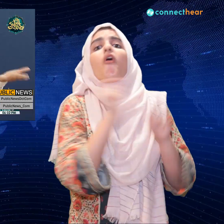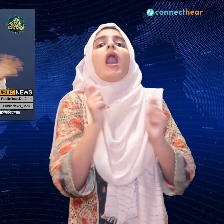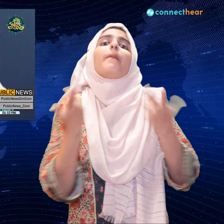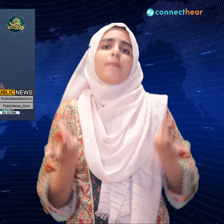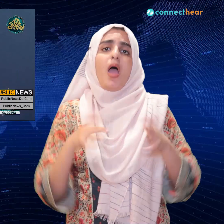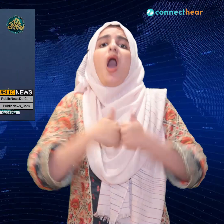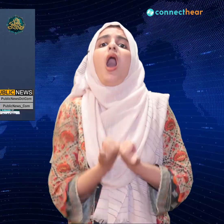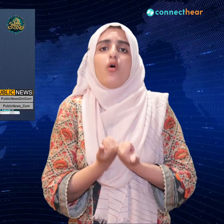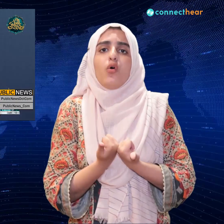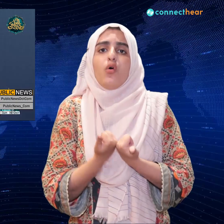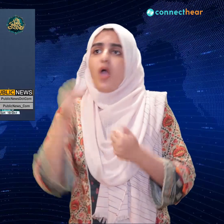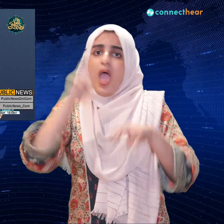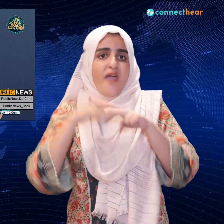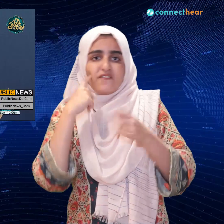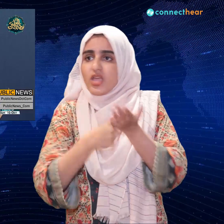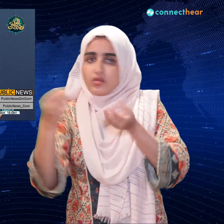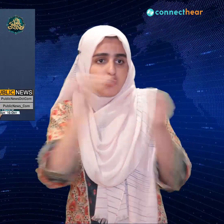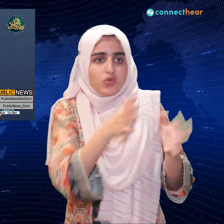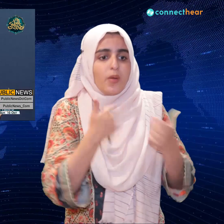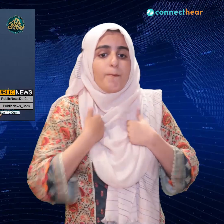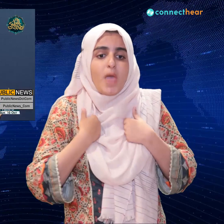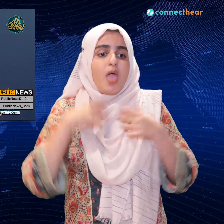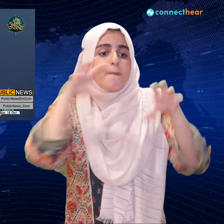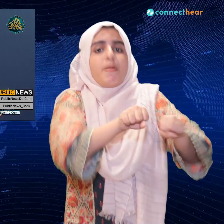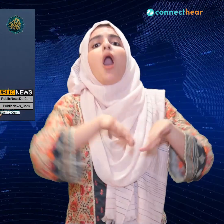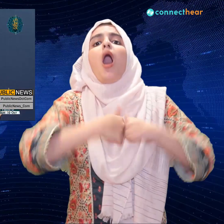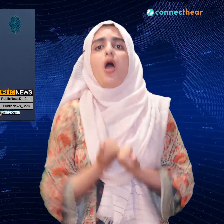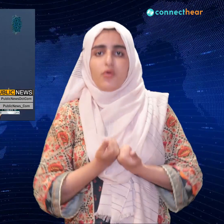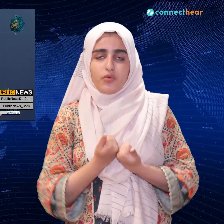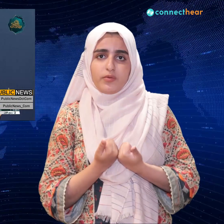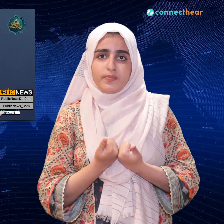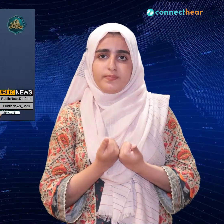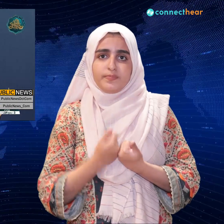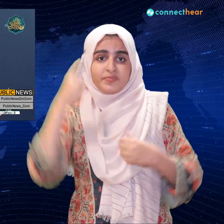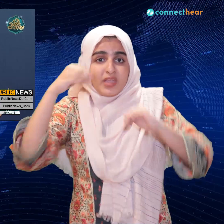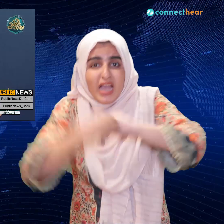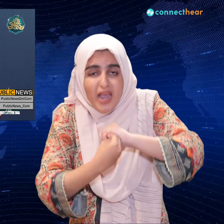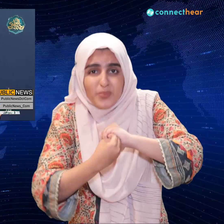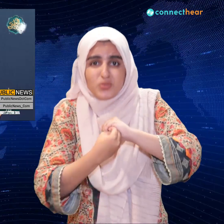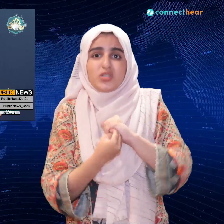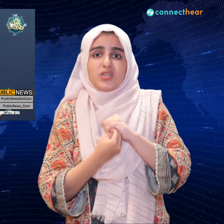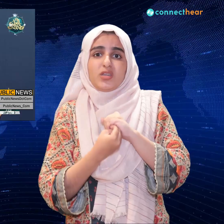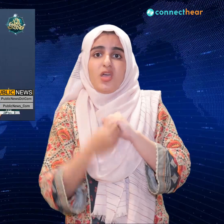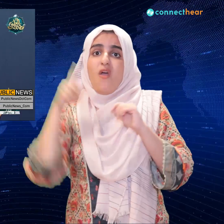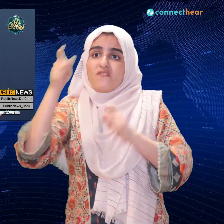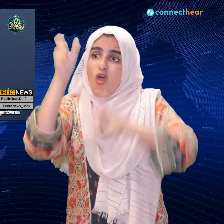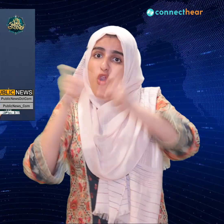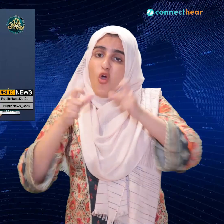آپ ایکشن ہی نہیں لے سکتے ان کے اگینسٹ. تو کرپشن، اس سے بھی معاشرہ